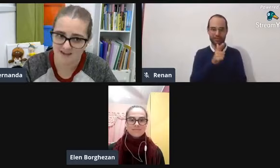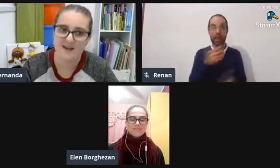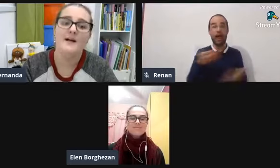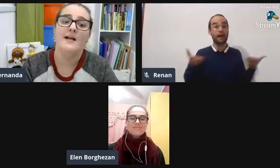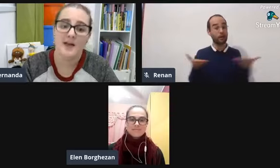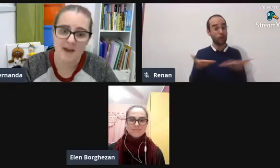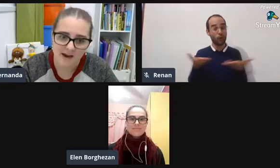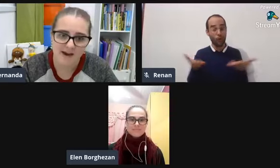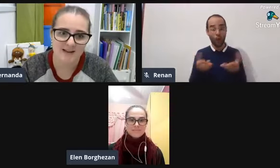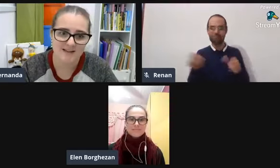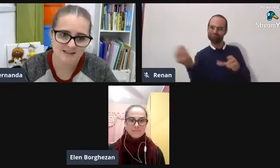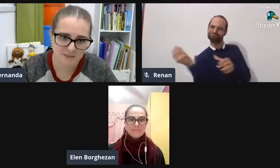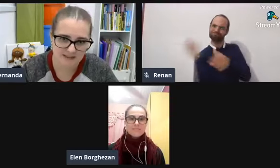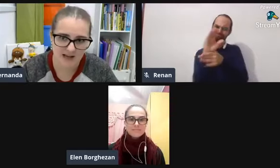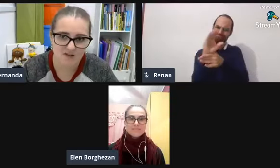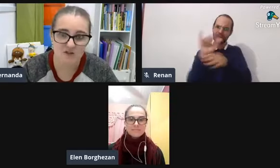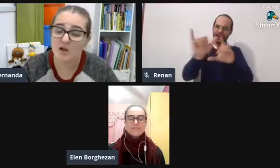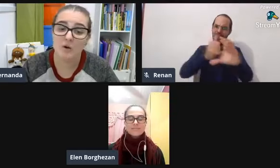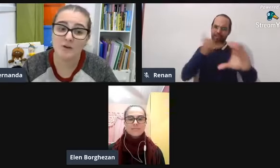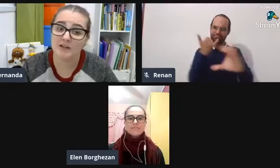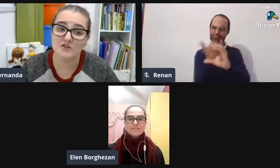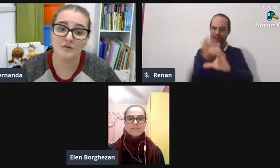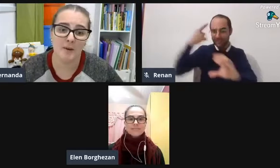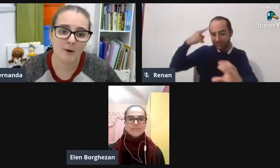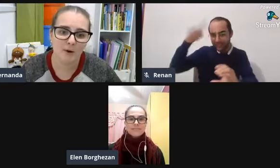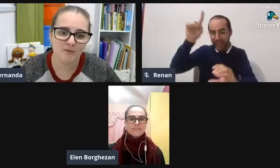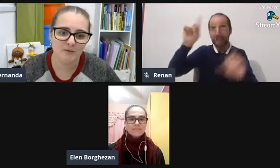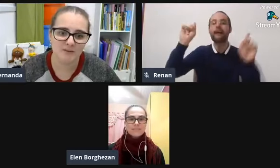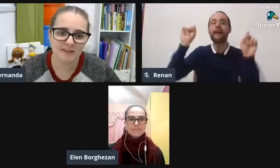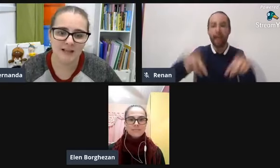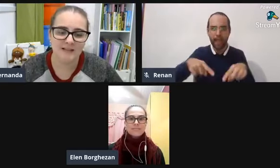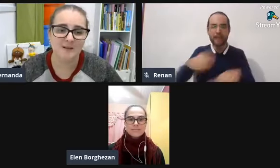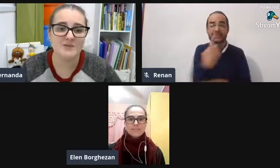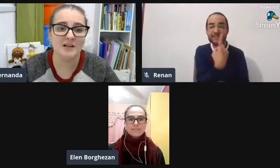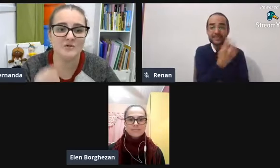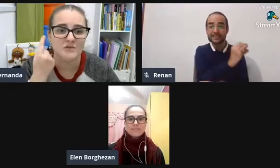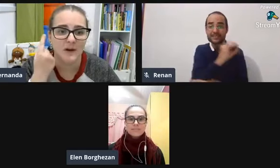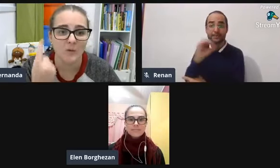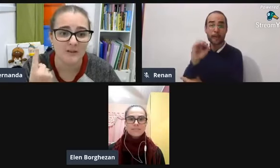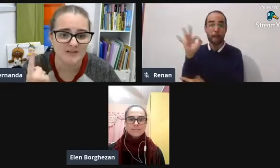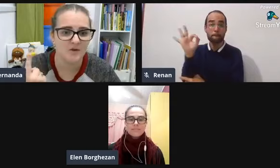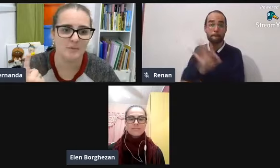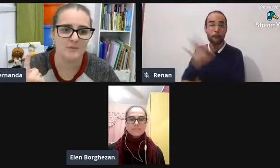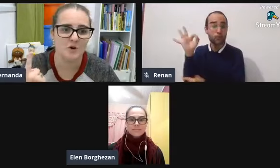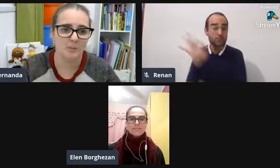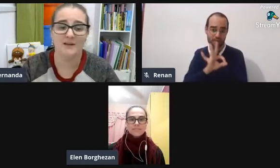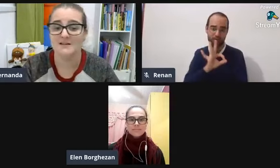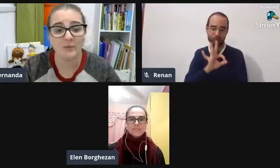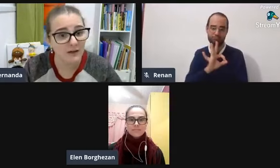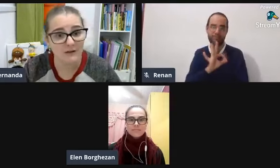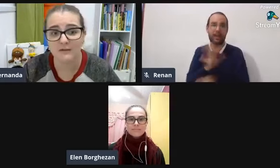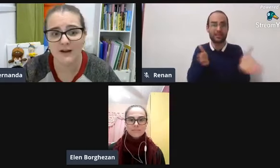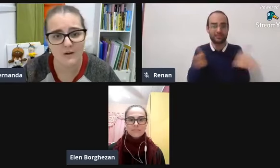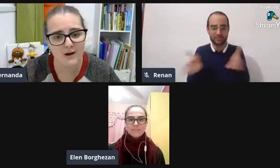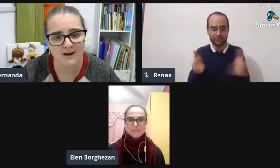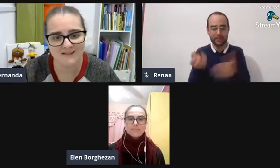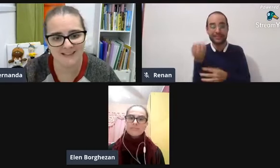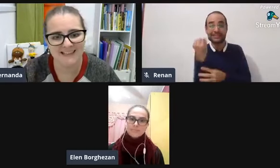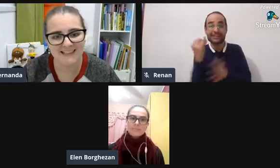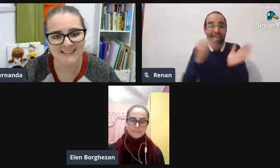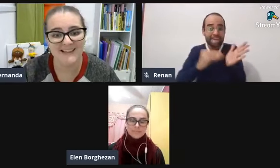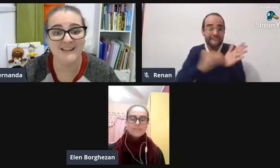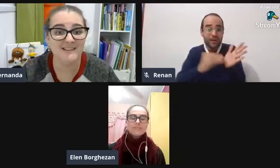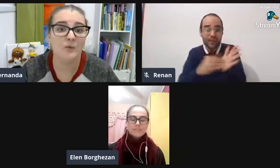a ideia é acessibilidade, quando ele estiver pronto. Então, se ele não tiver uma das formas de comunicação, ele não vai ao